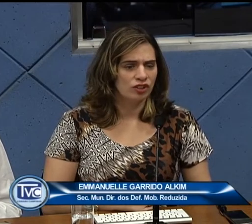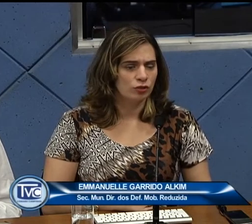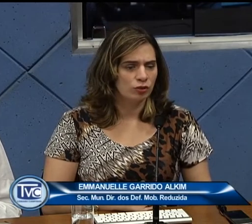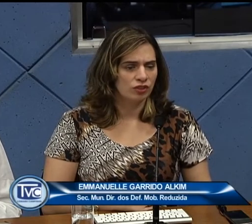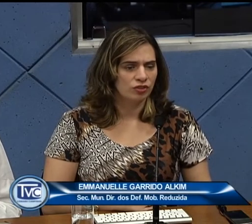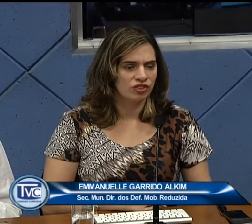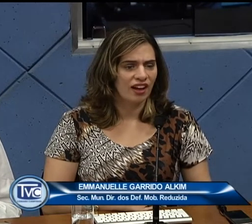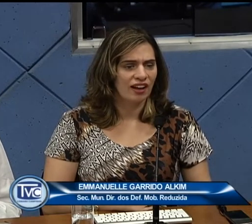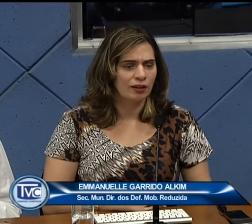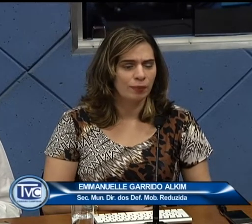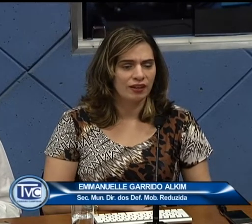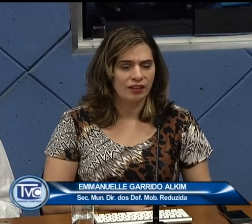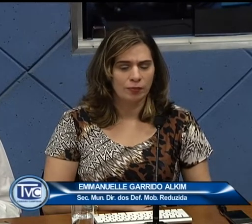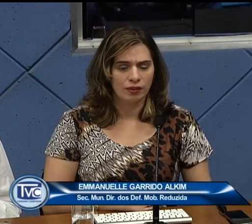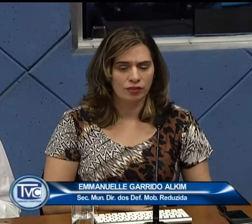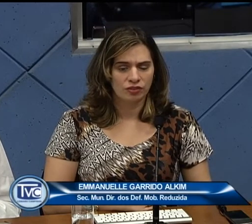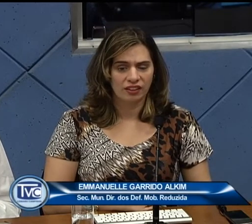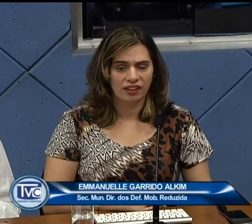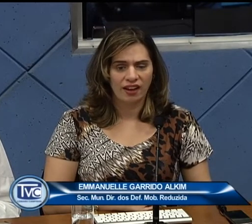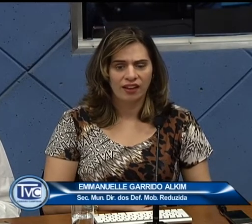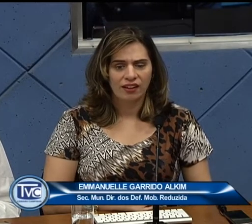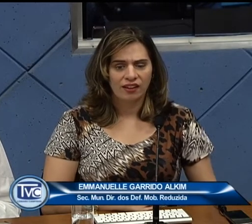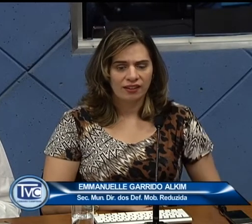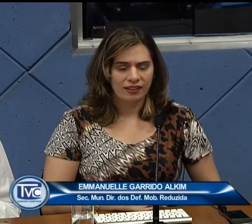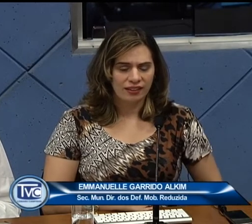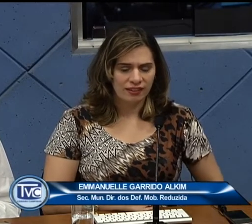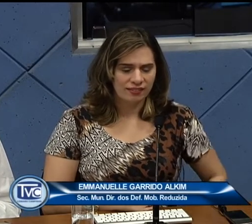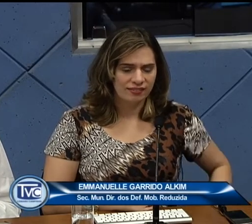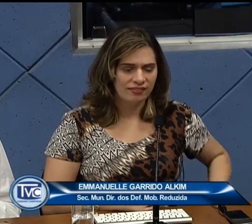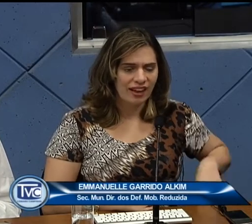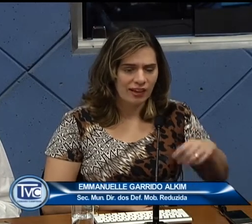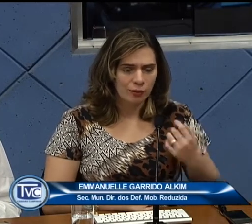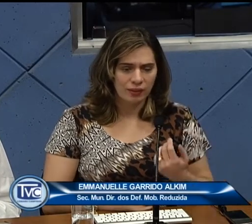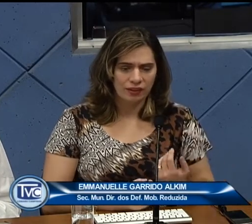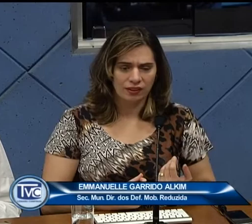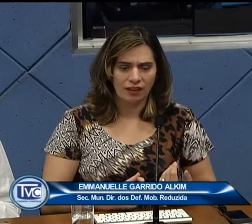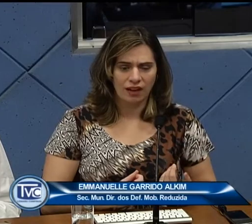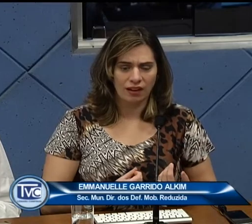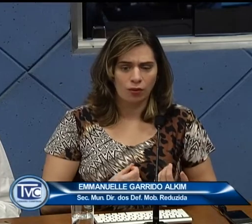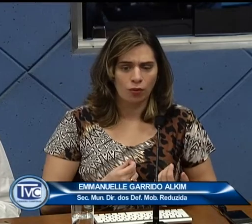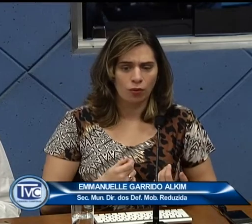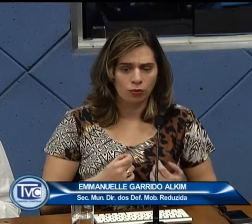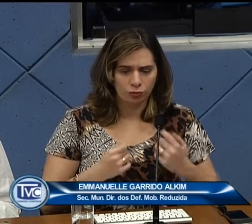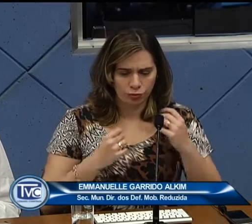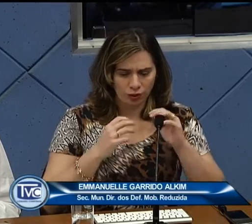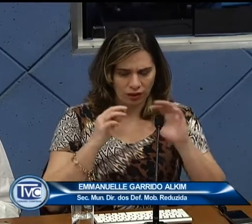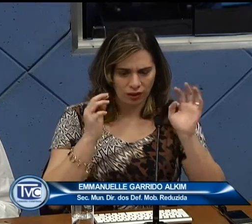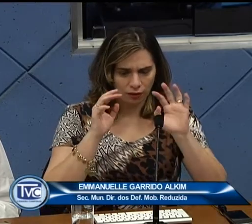até a diretora saiba Libras, que saiba a